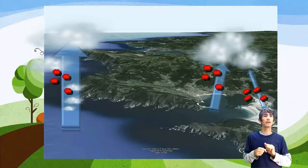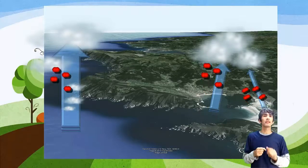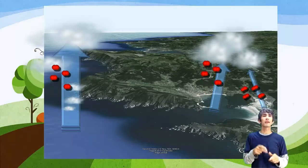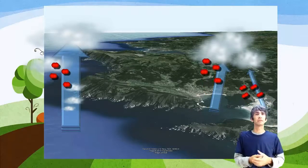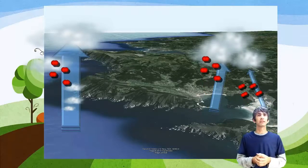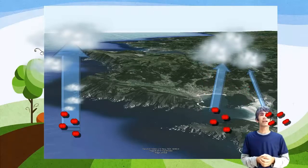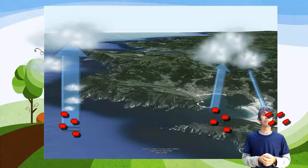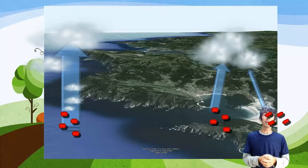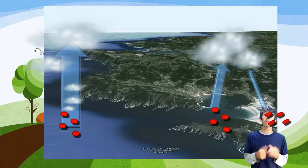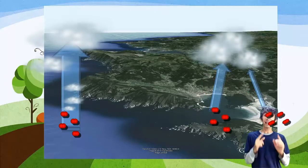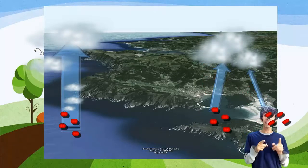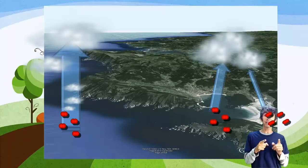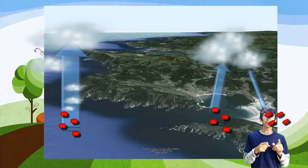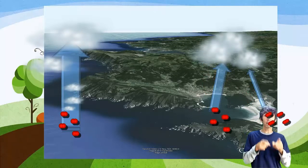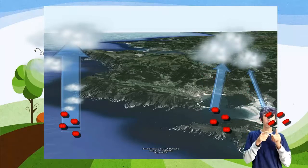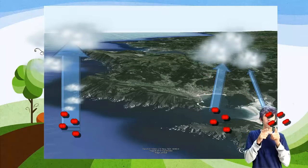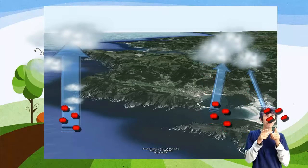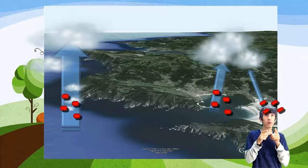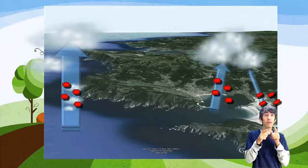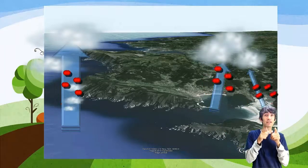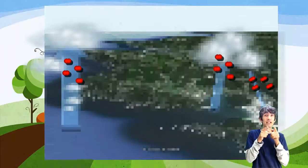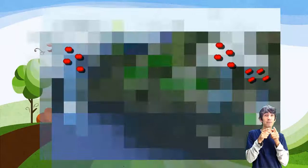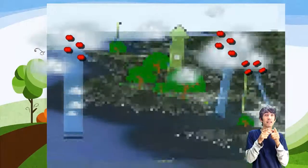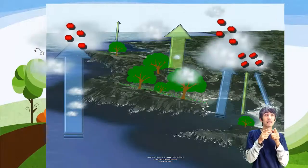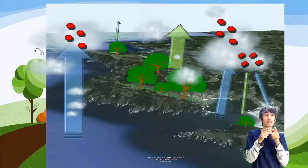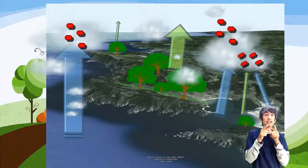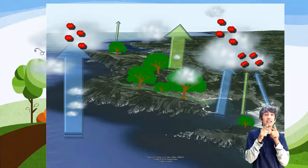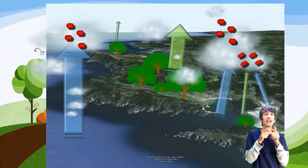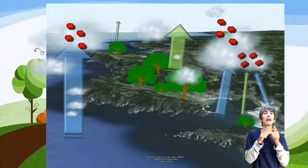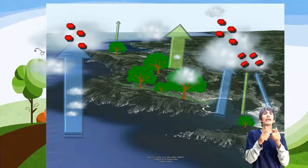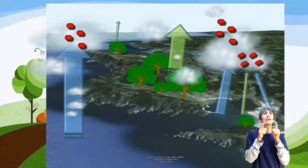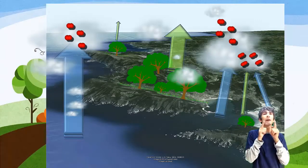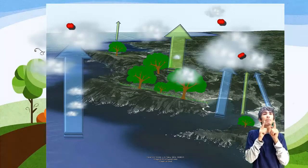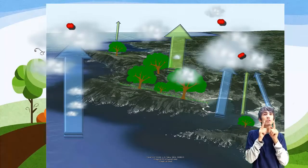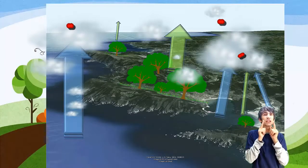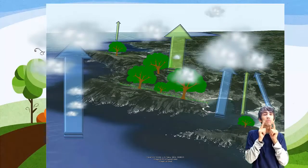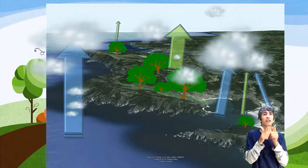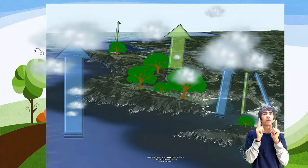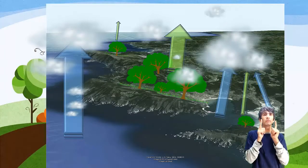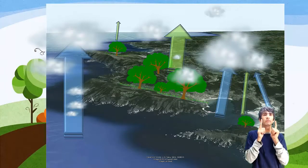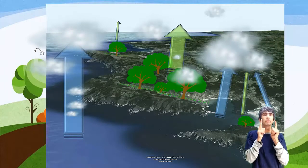También va al aire vapor de agua desde las plantas. Es la evapotranspiración.